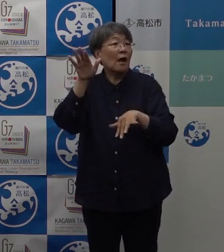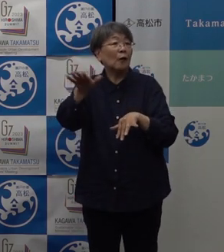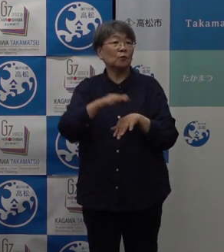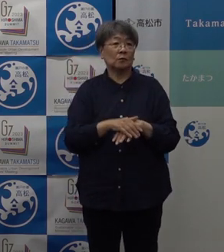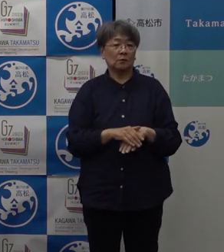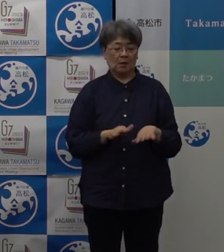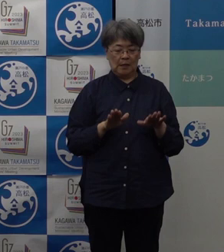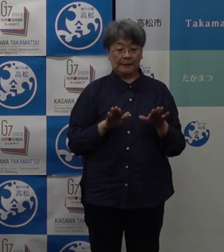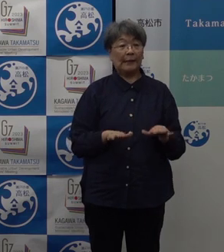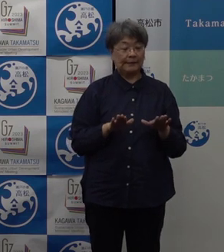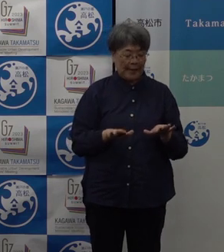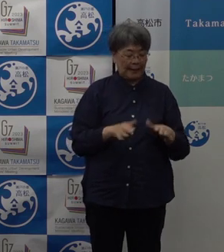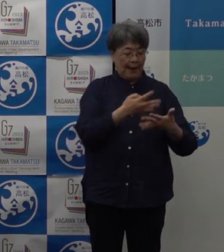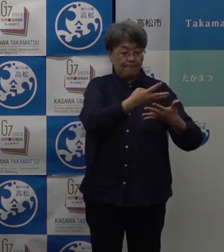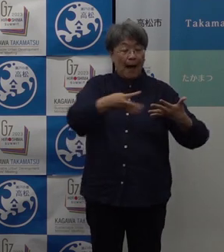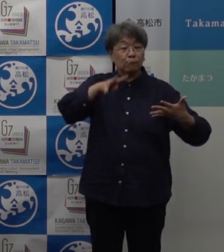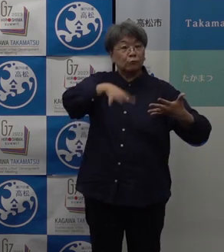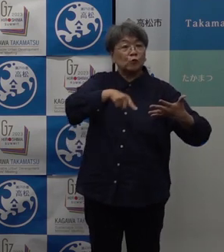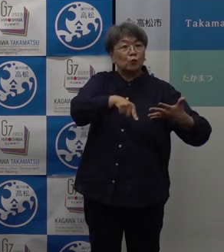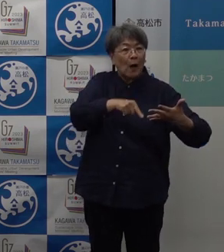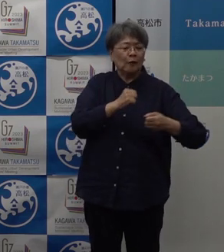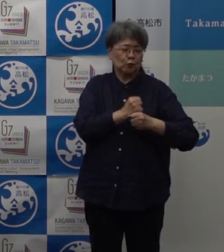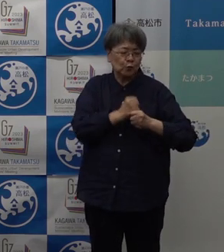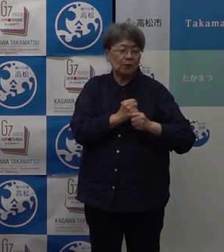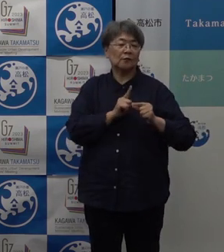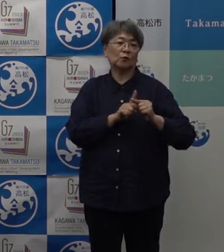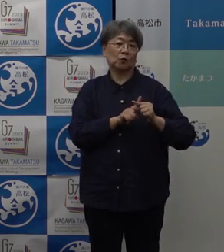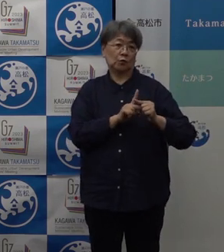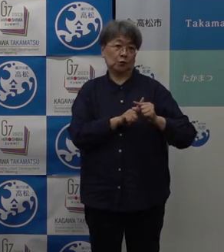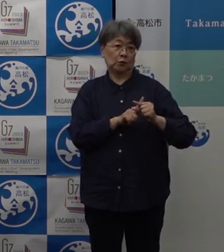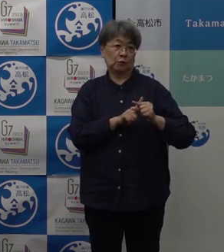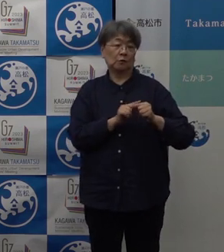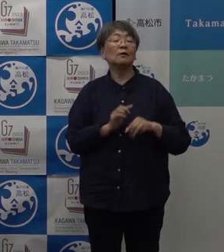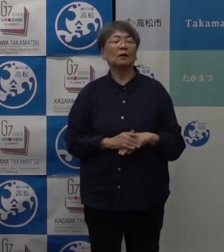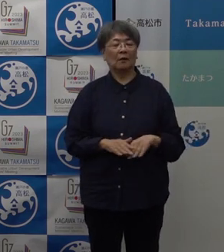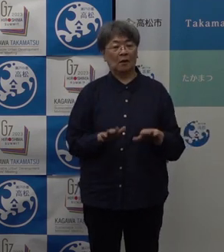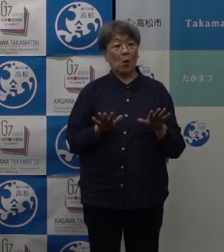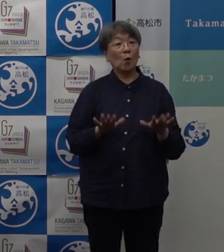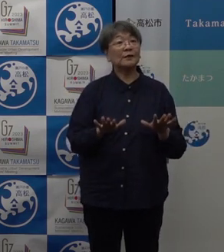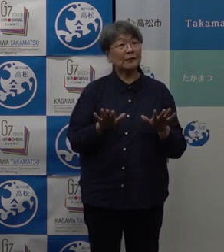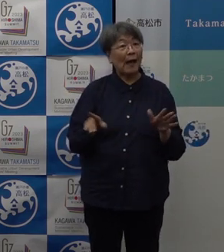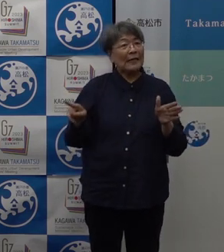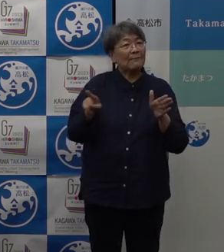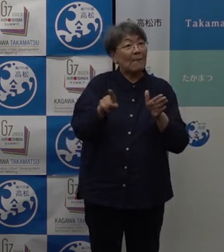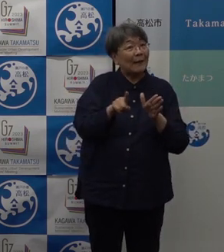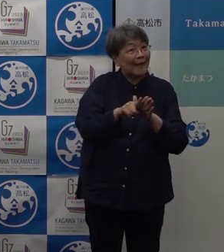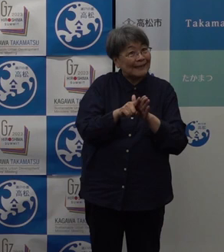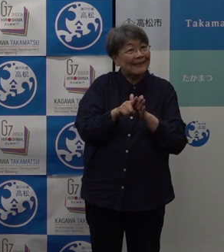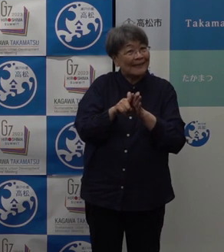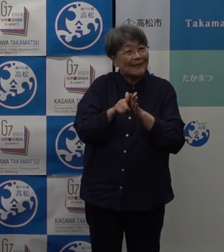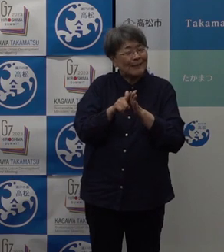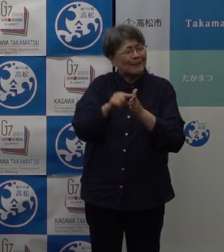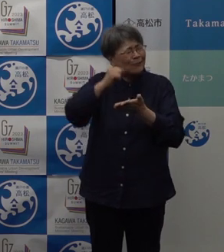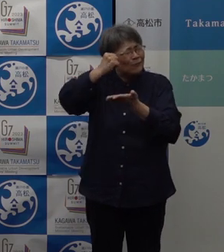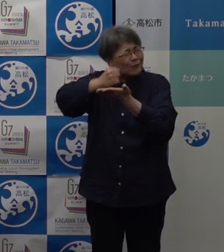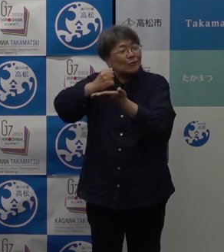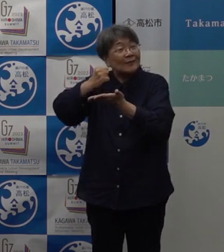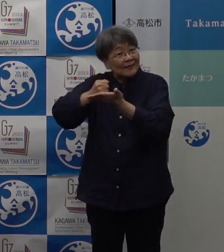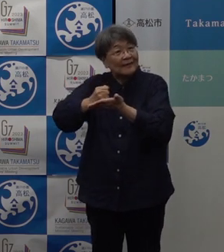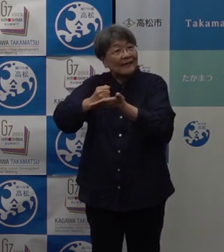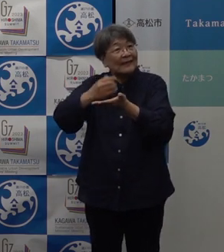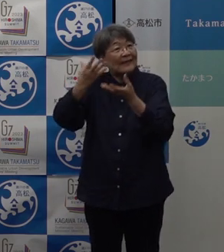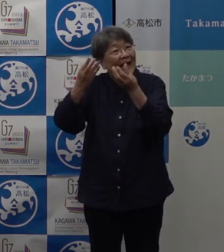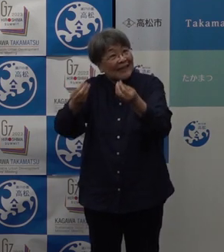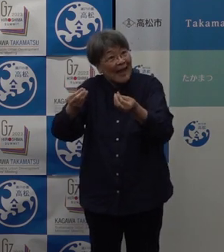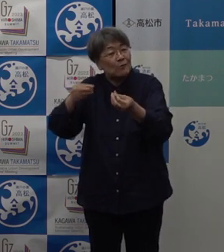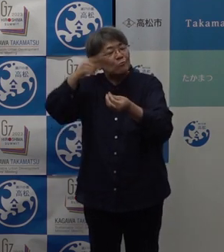現在、マップは作成中でございますが、本日はこれまでに完成している部分について少しご覧をいただ